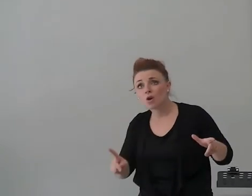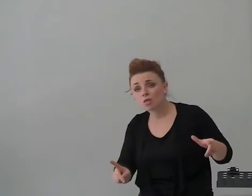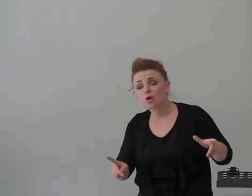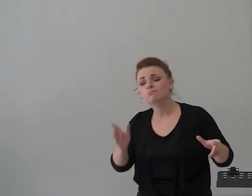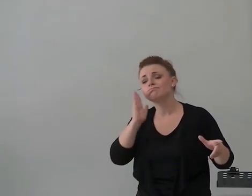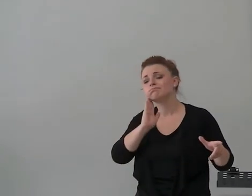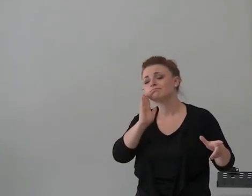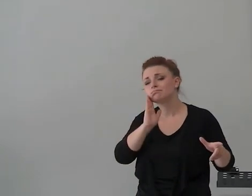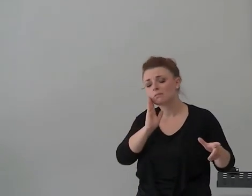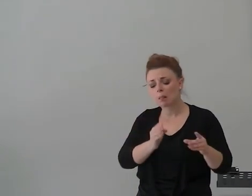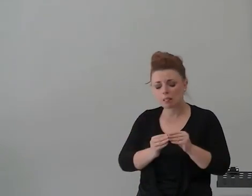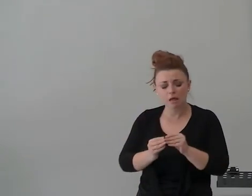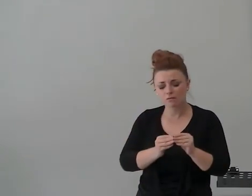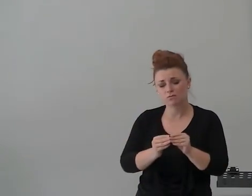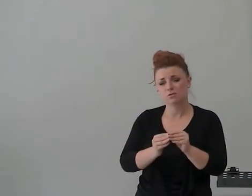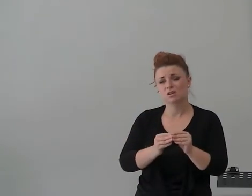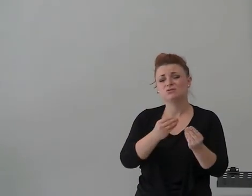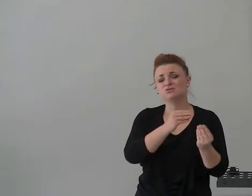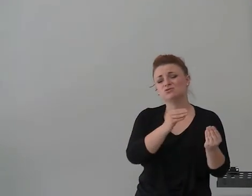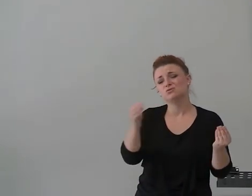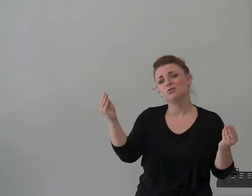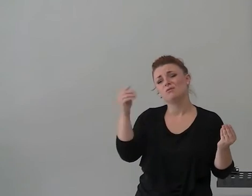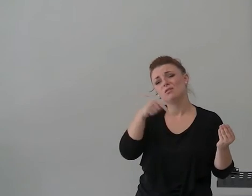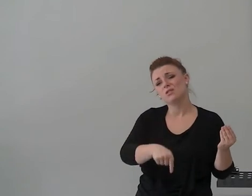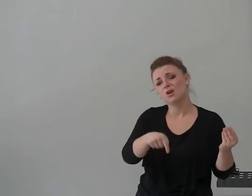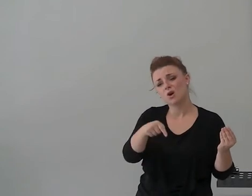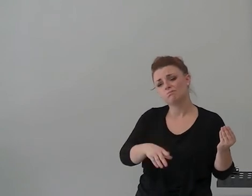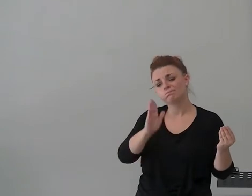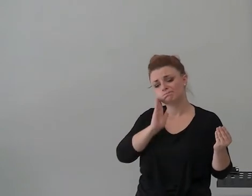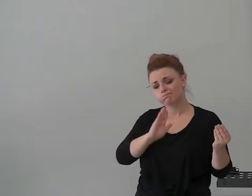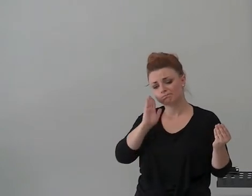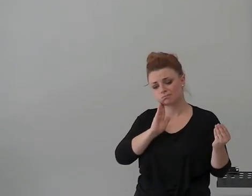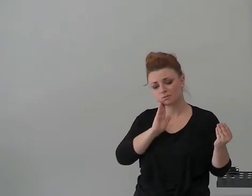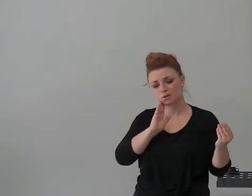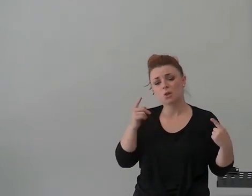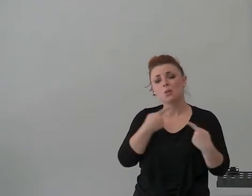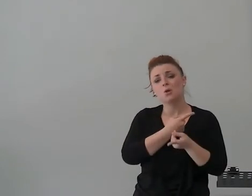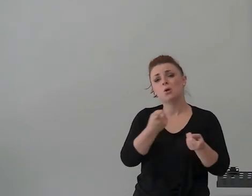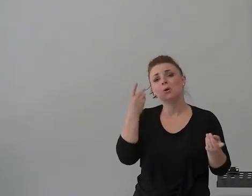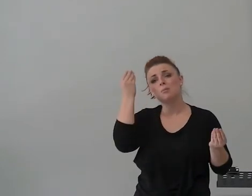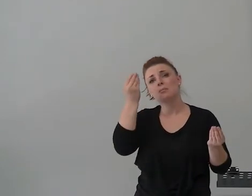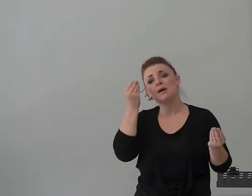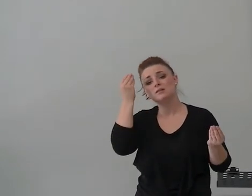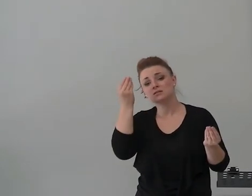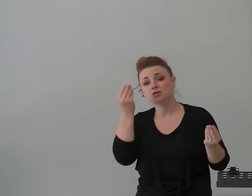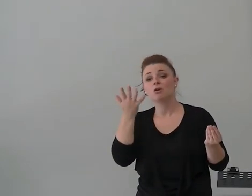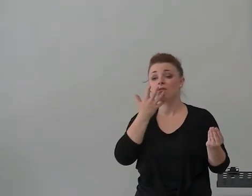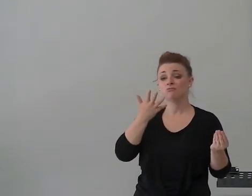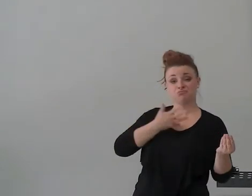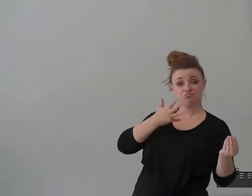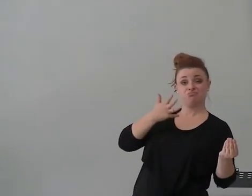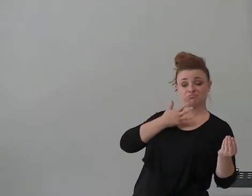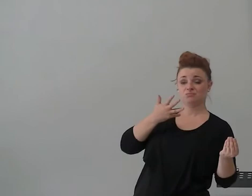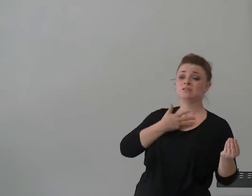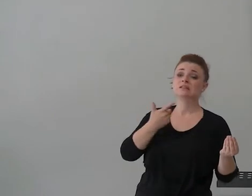Padre, io ti prego per questi giovani, Dio, che pensano di avere, Signore, meno nato. Io te lo chiedo